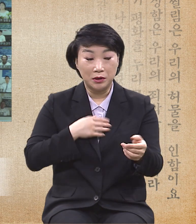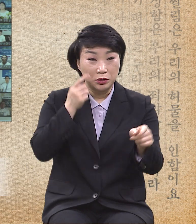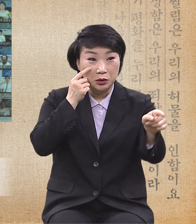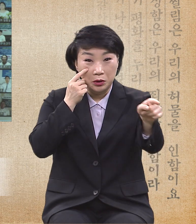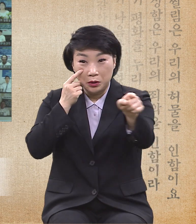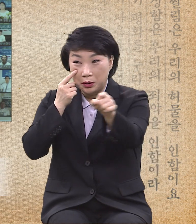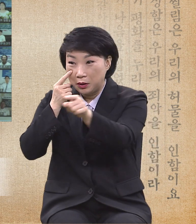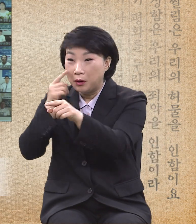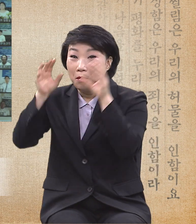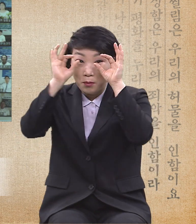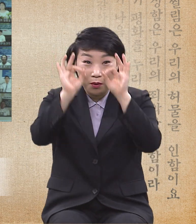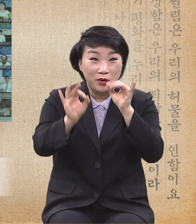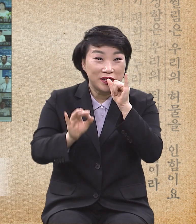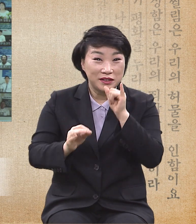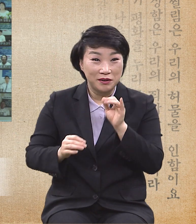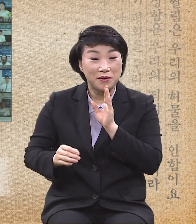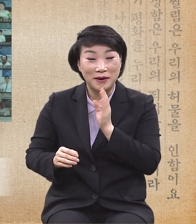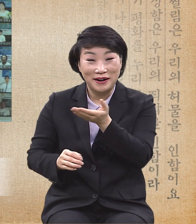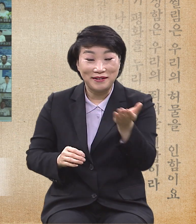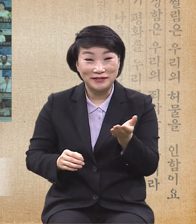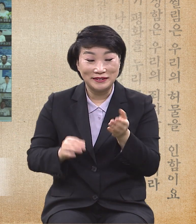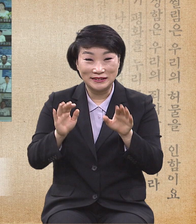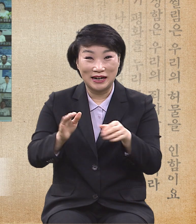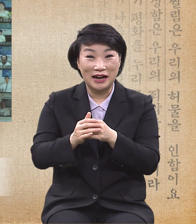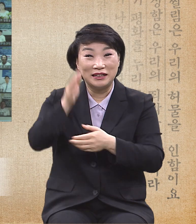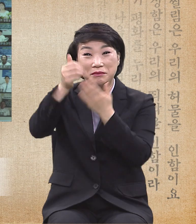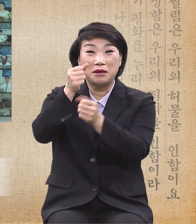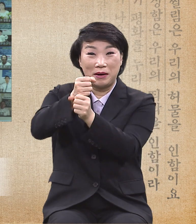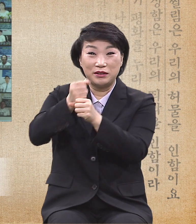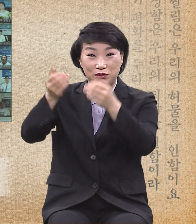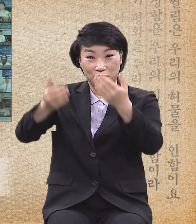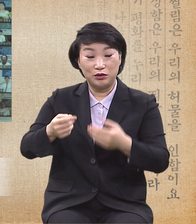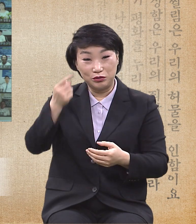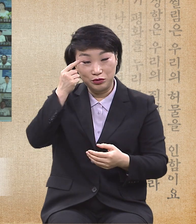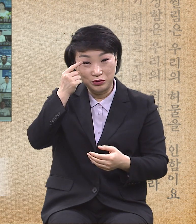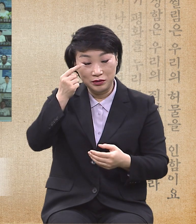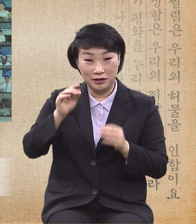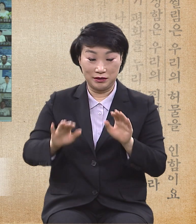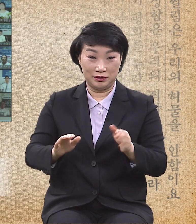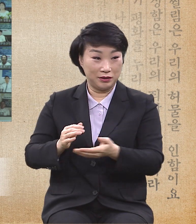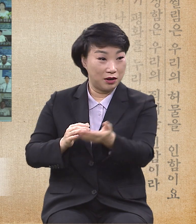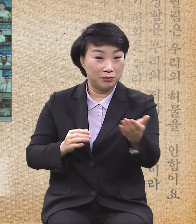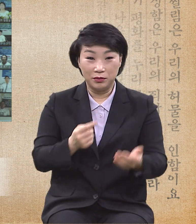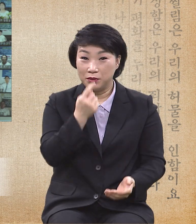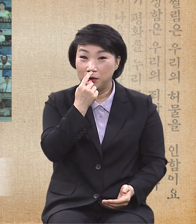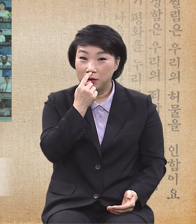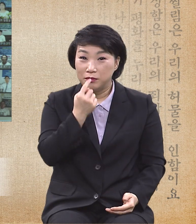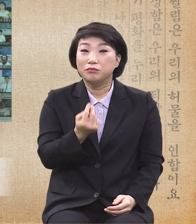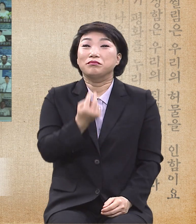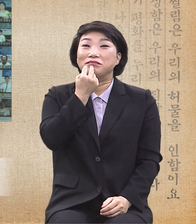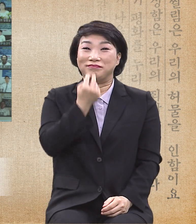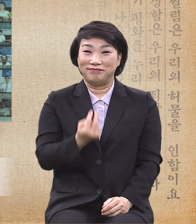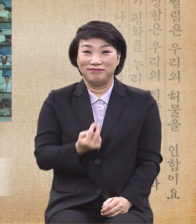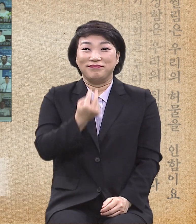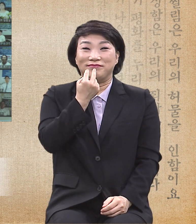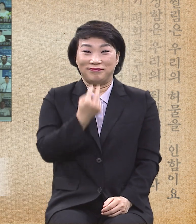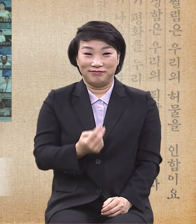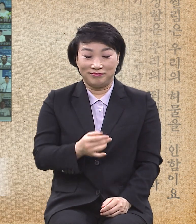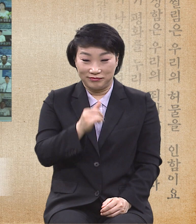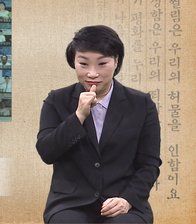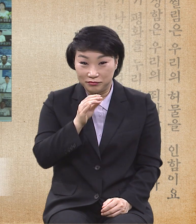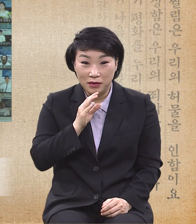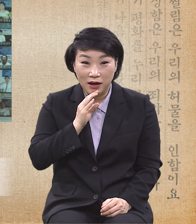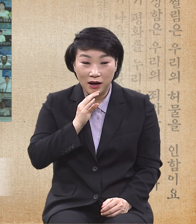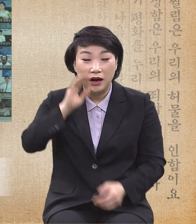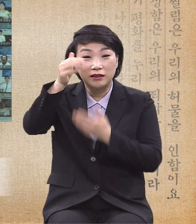보고 있어요? 하나님이 만들어준 눈이요. 여러분의 코가 숨쉬고 있어요?